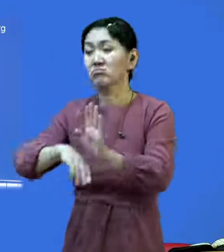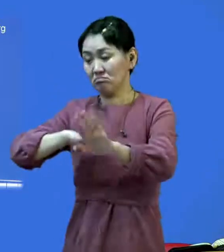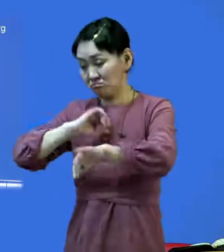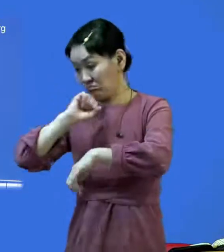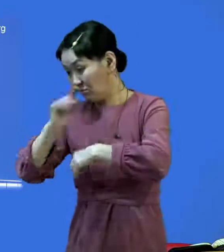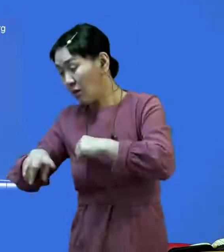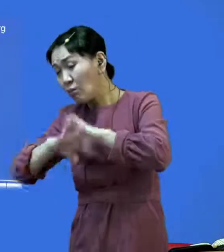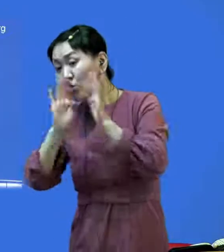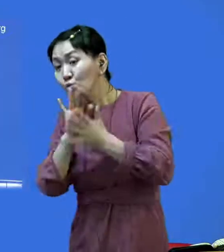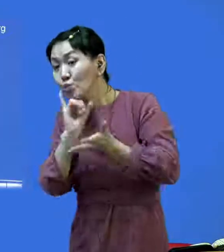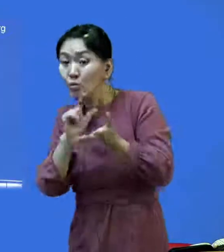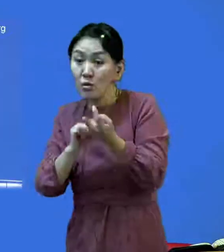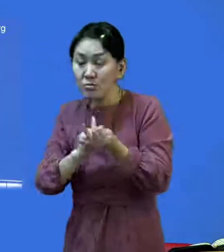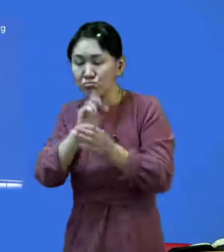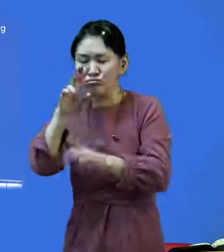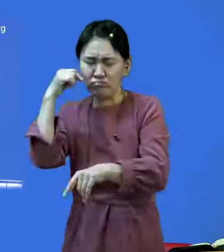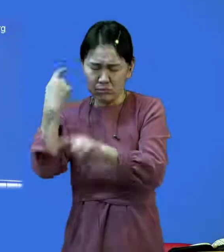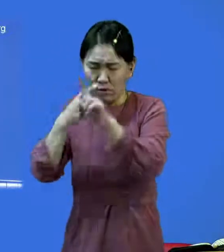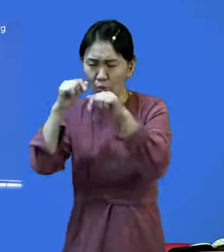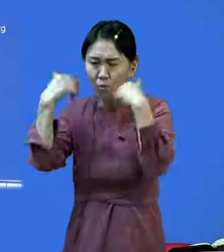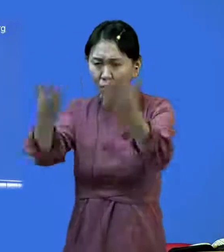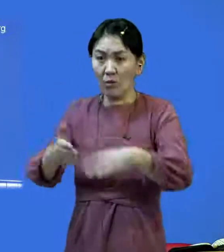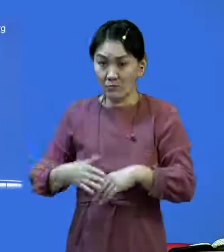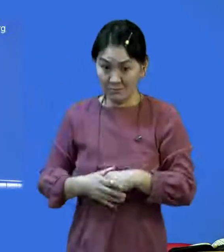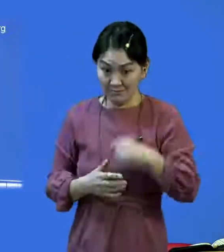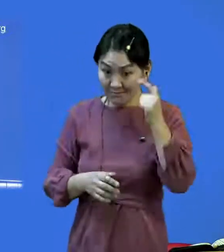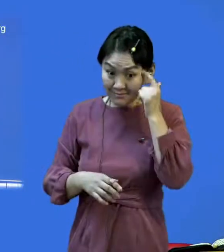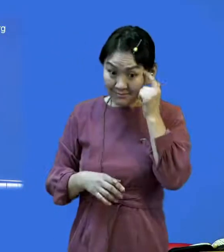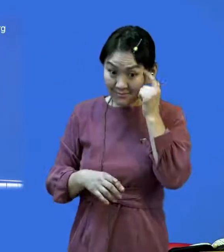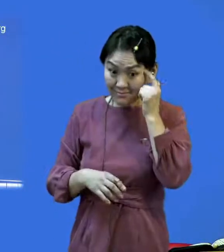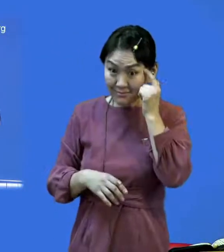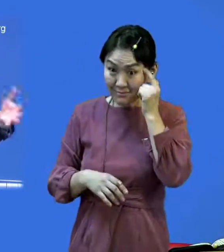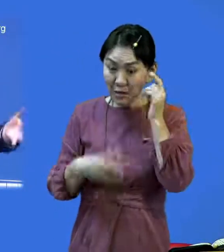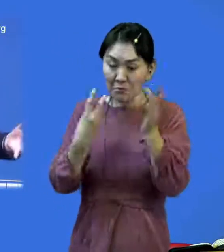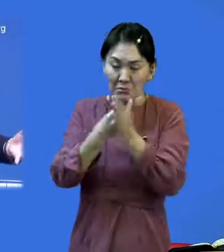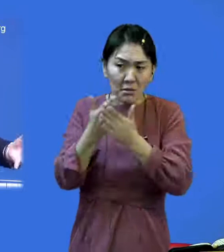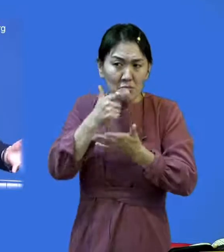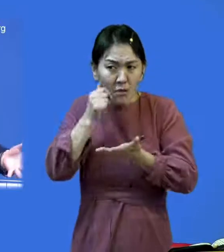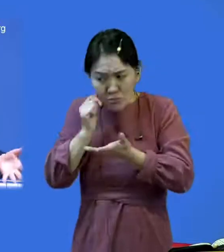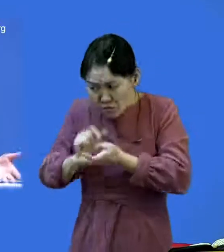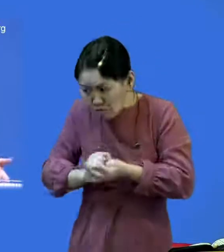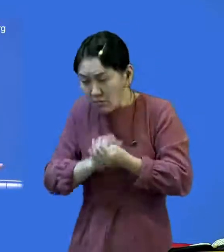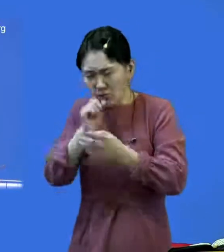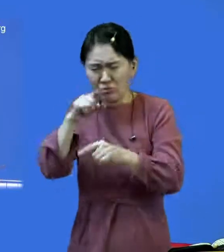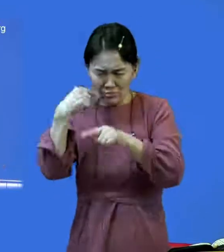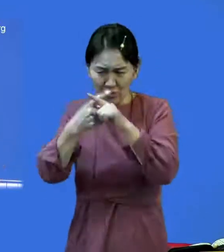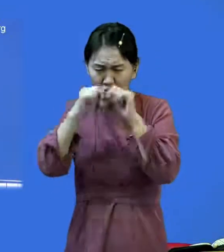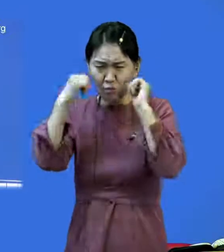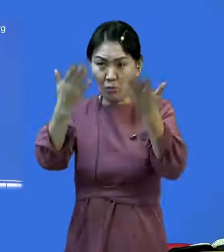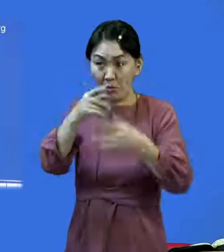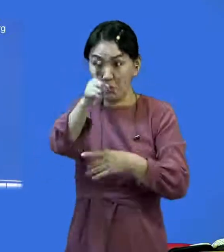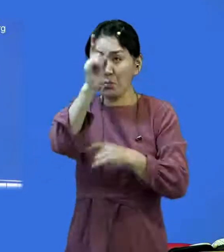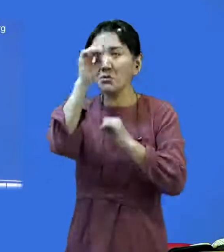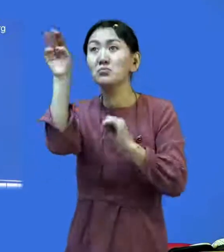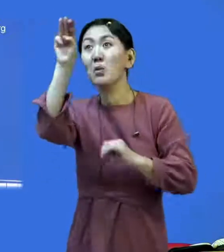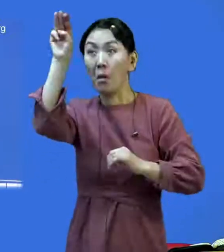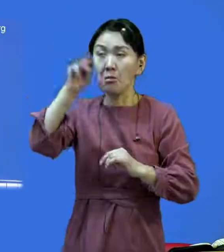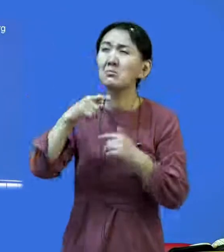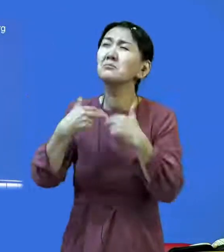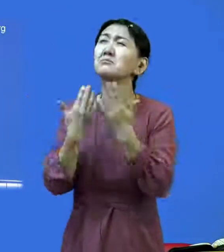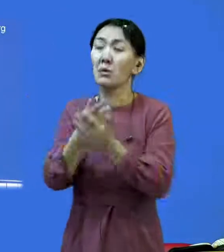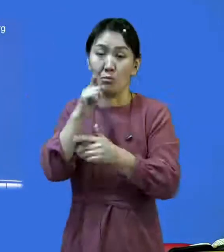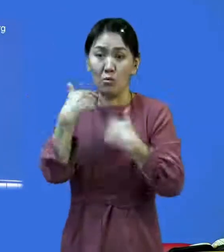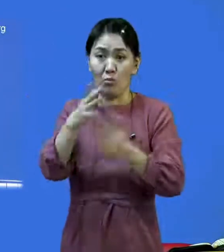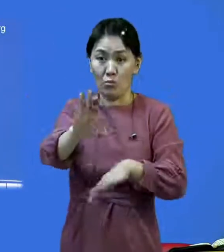Энэ бүхнийг та нарт нэмж өгөх болно. Энэ бүхэн гэдэг байгаа нь бид бүхний махуудад хэрэгтэй зүйлсийг нэмээд бидэнд өгч гэнэ гэсэн үг.